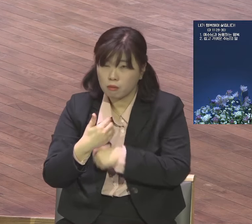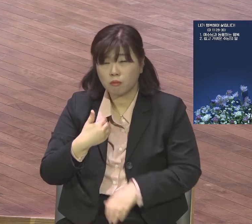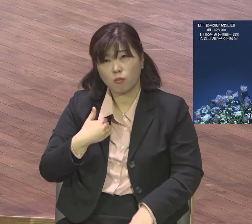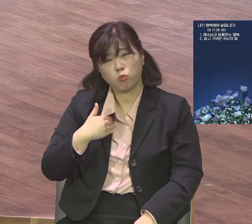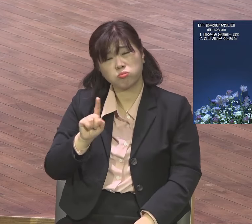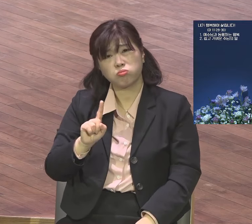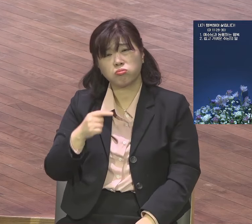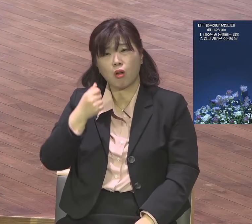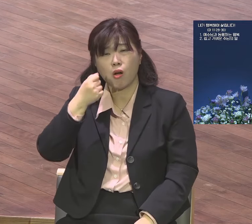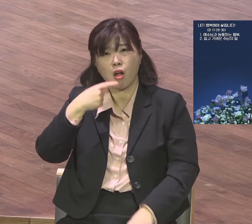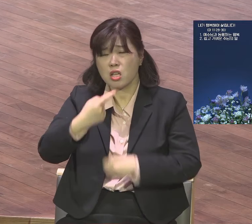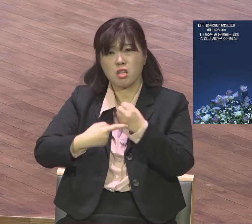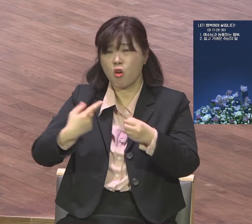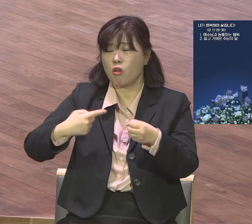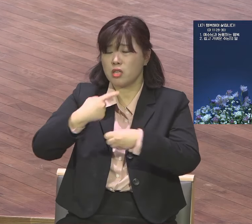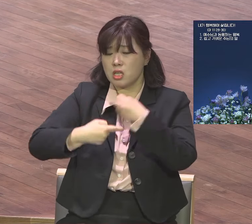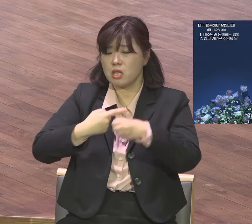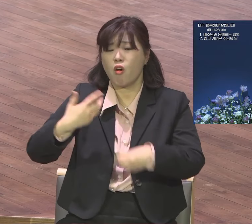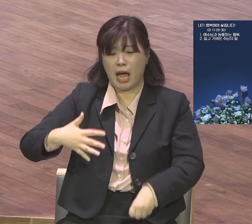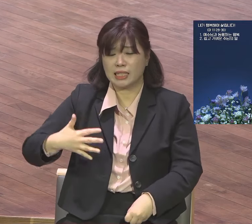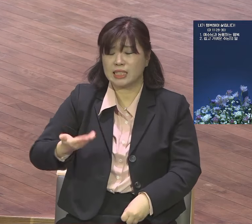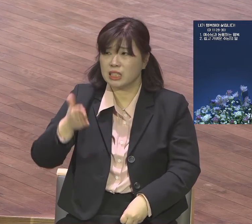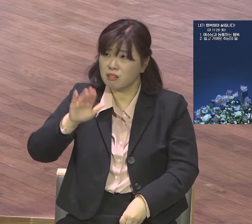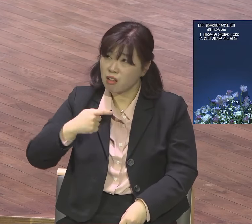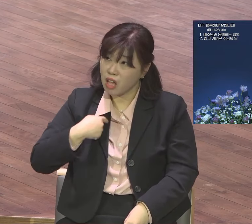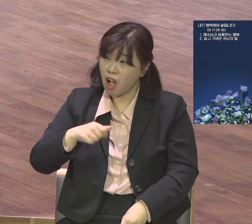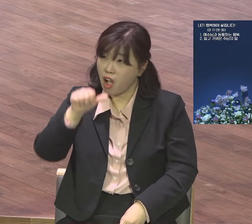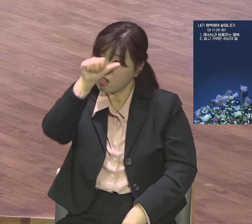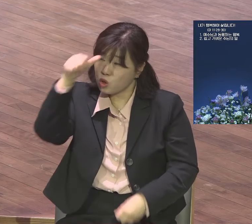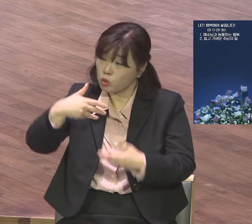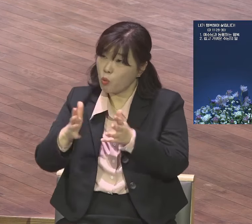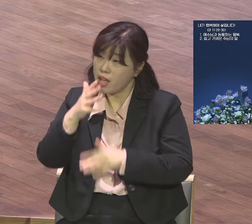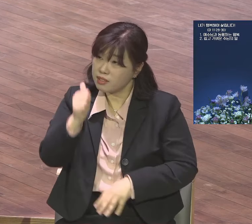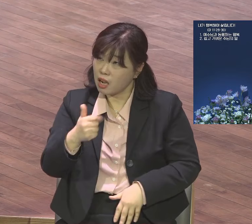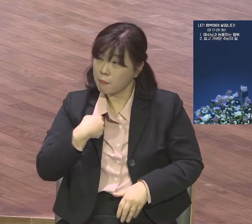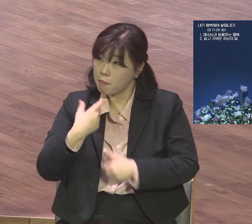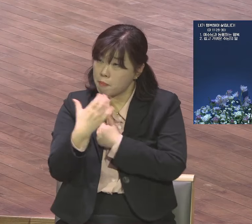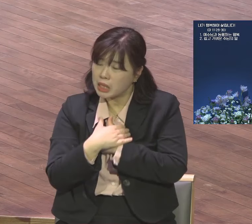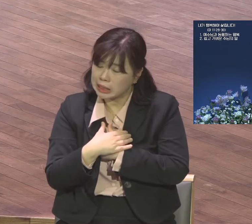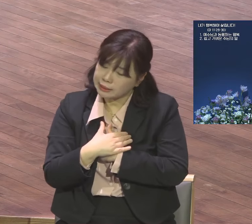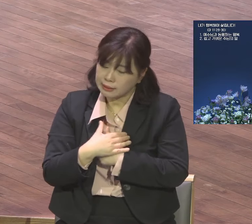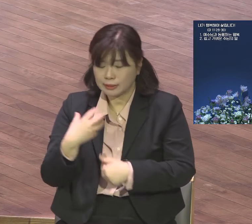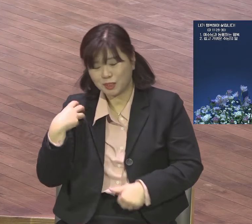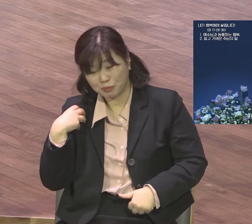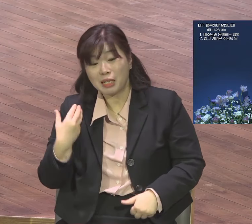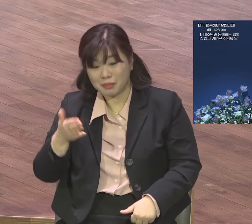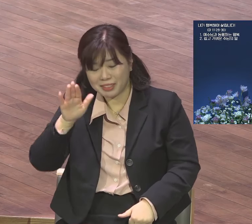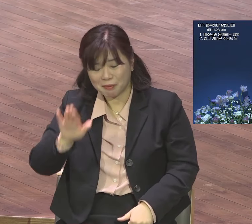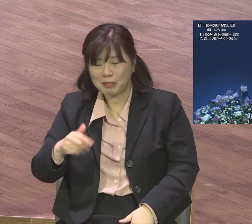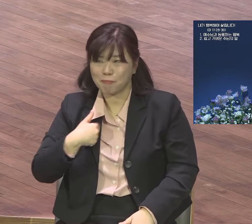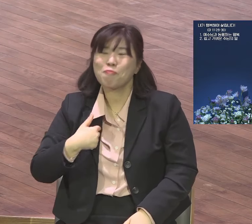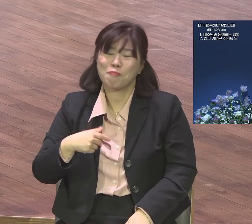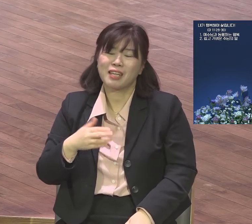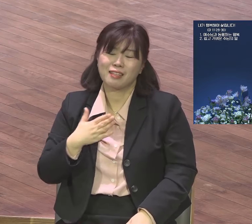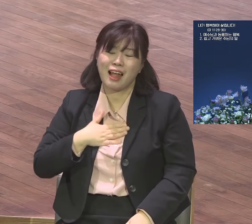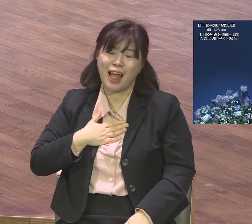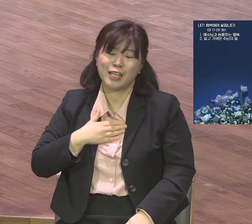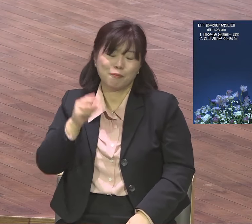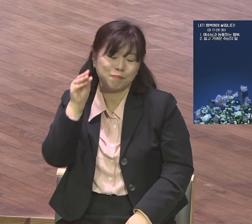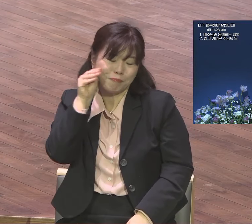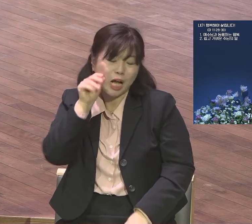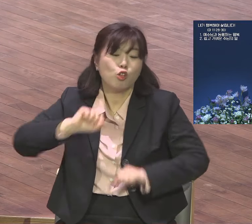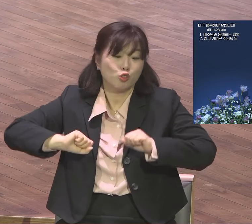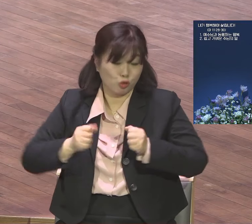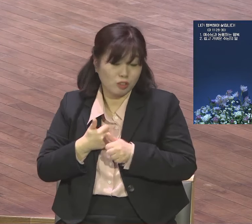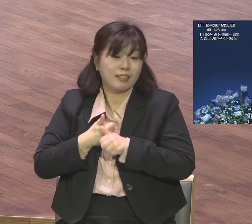또 주의 종이 말씀하시니까 제가 아멘으로 순종을 했습니다. 그래서 1년 반 정도 청년 회장을